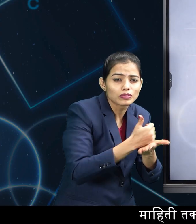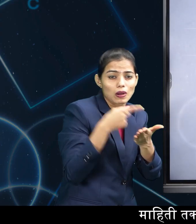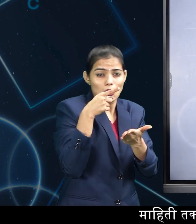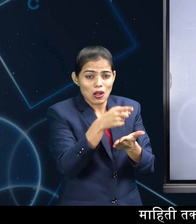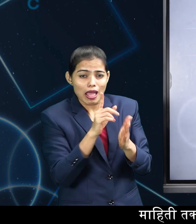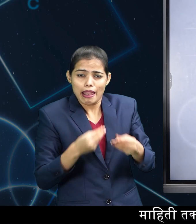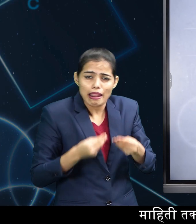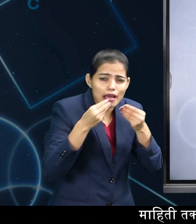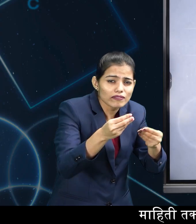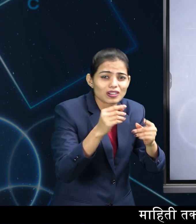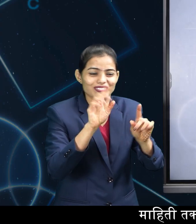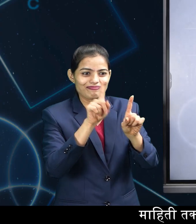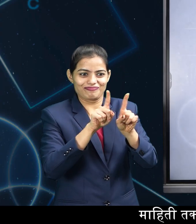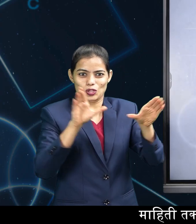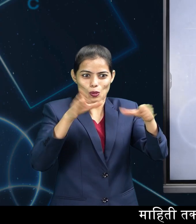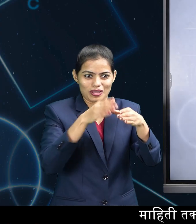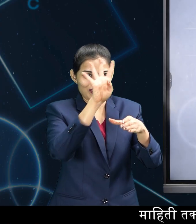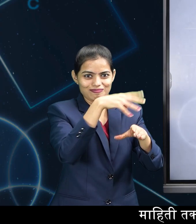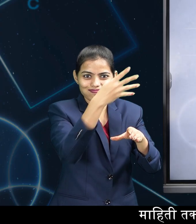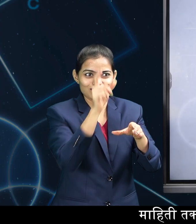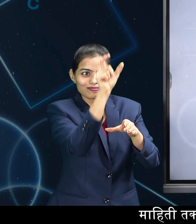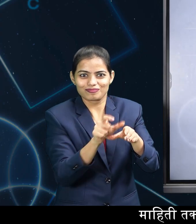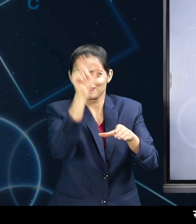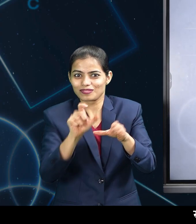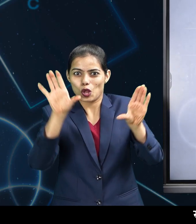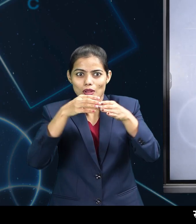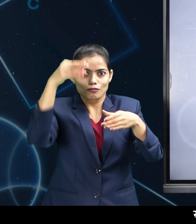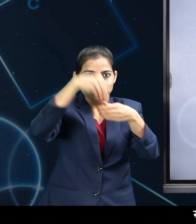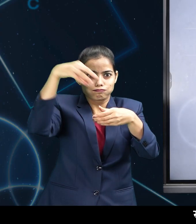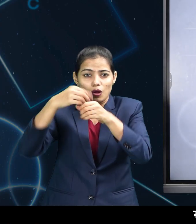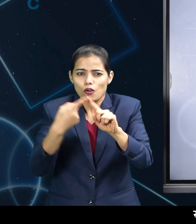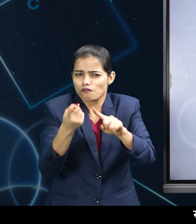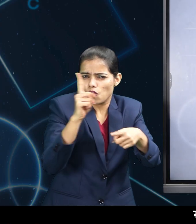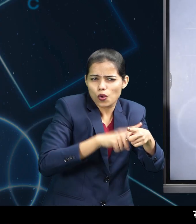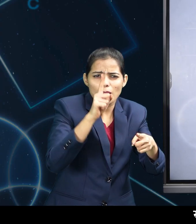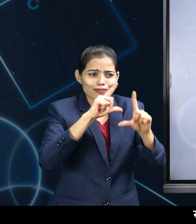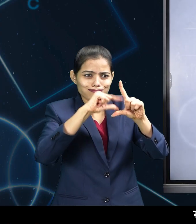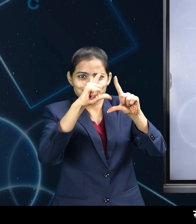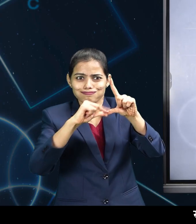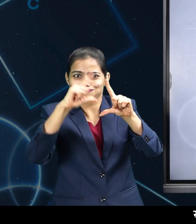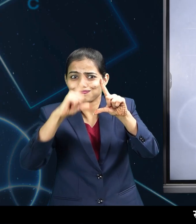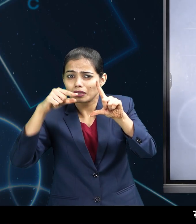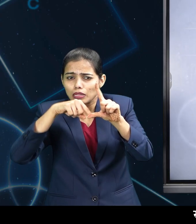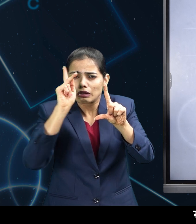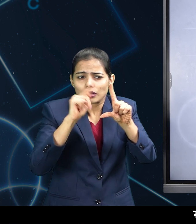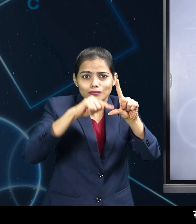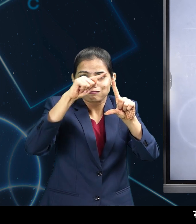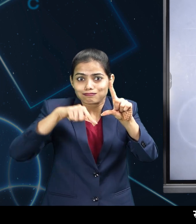माहिती तक्त्याच्या स्वरूपात किंवा आलेख व आकृतीच्या स्वरूपात सादर केली जाऊ शकते.